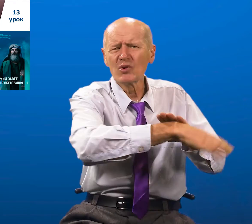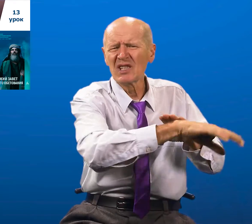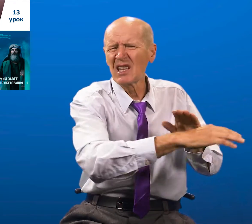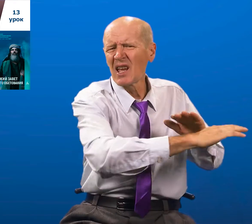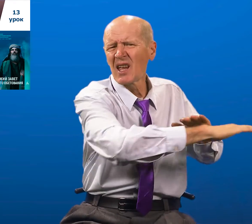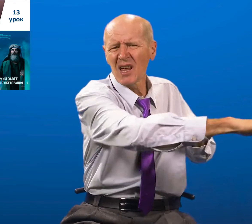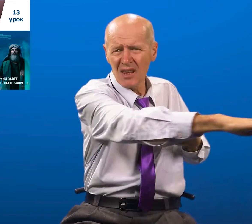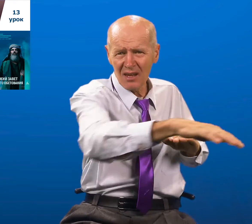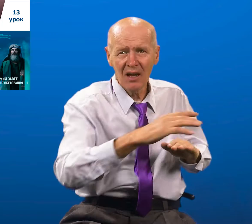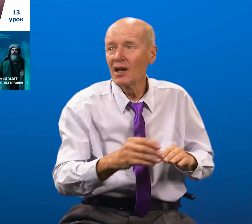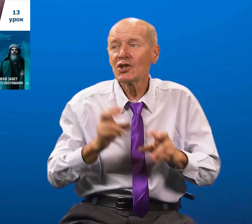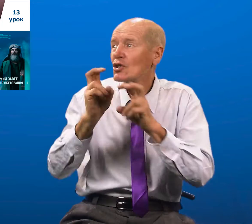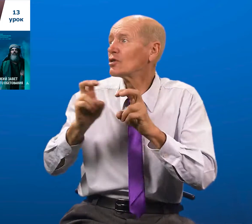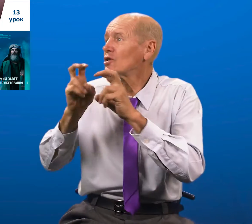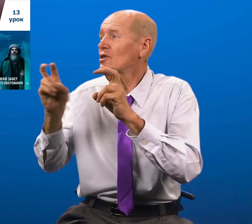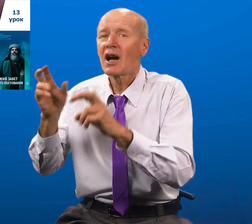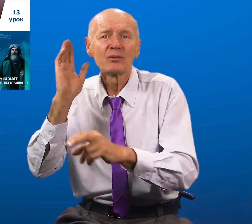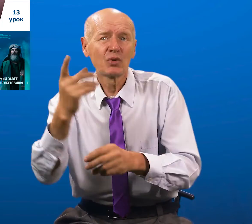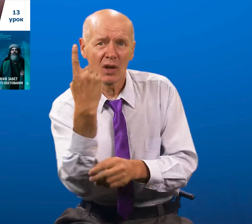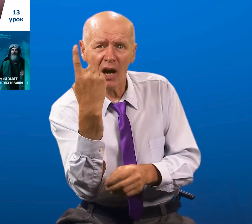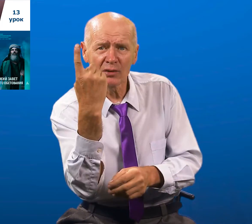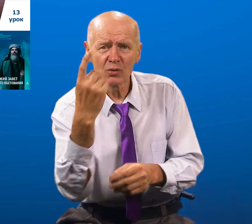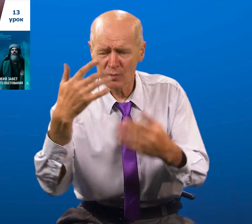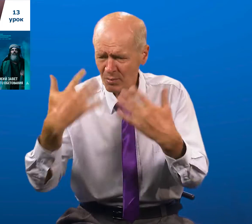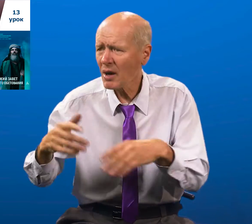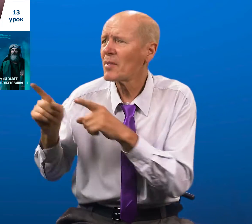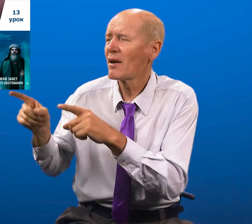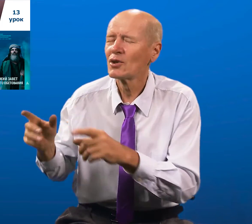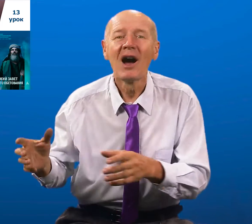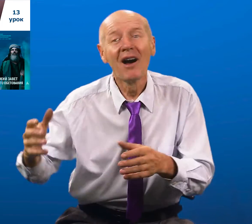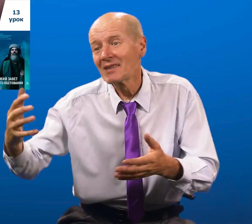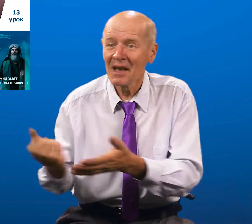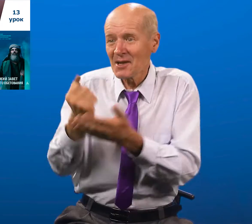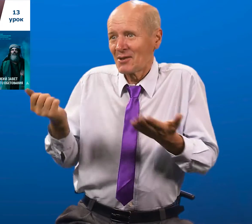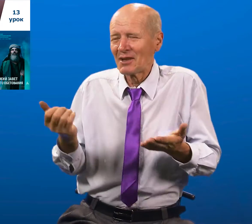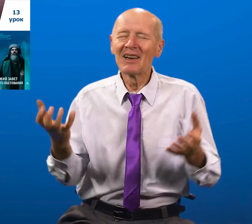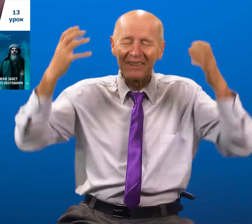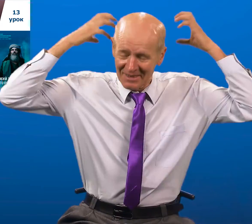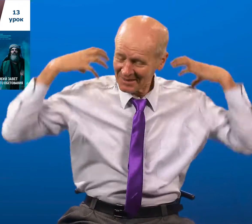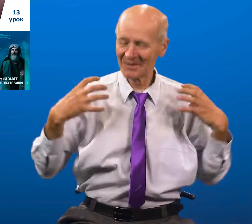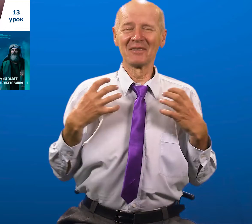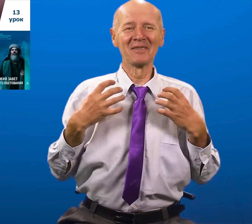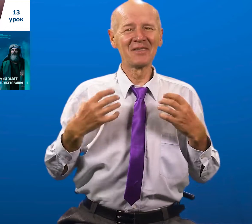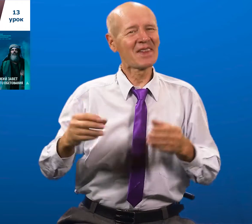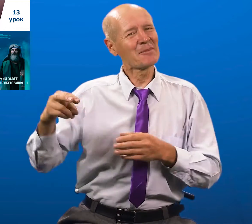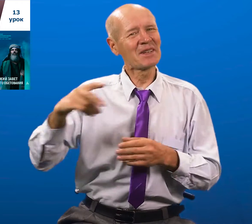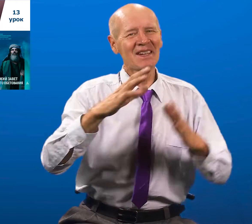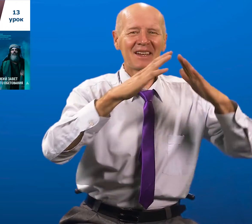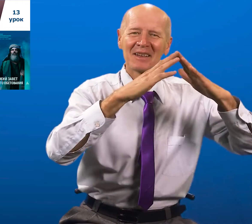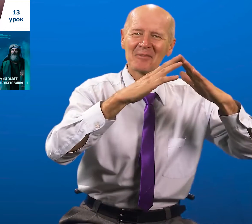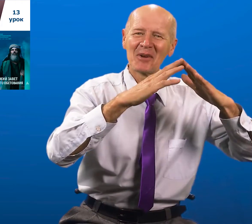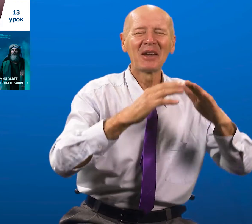пойдет за пропавшую, пока не найдет ее? А найдя, возьмет ее на плечи свои с радостью, и, придя